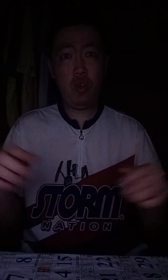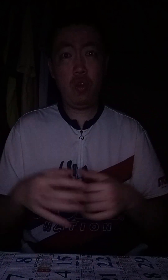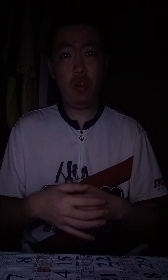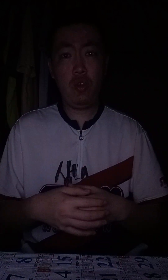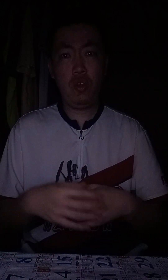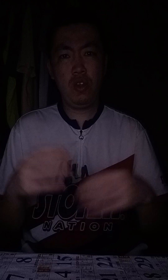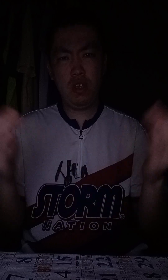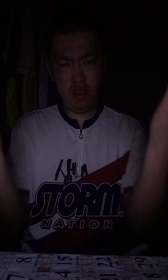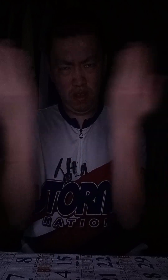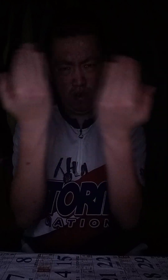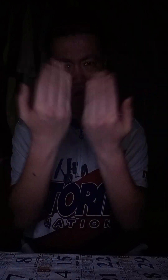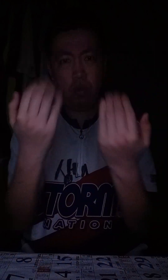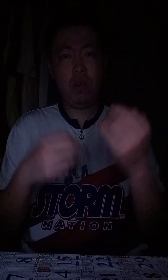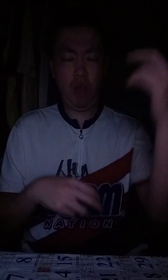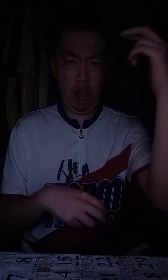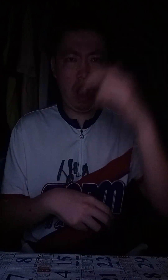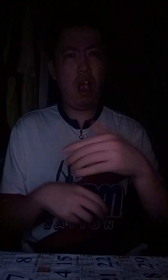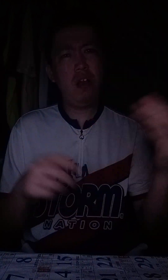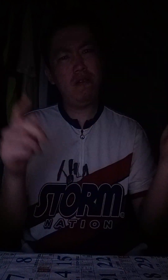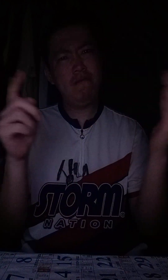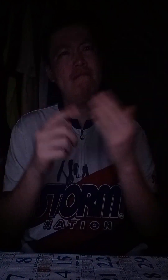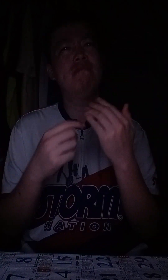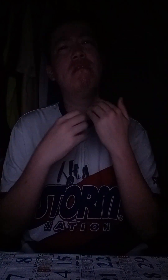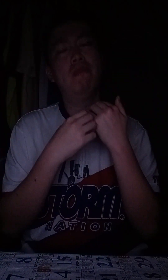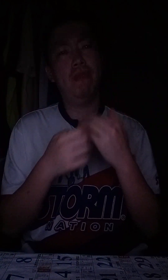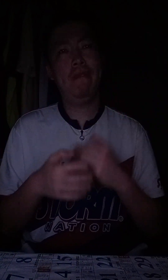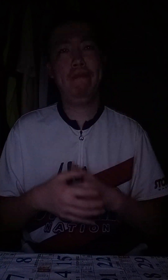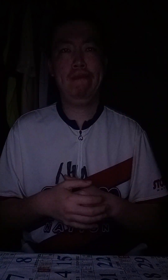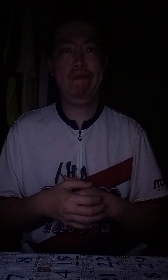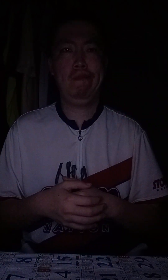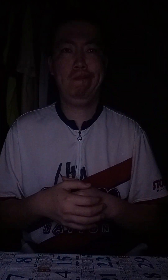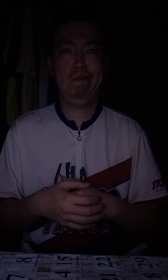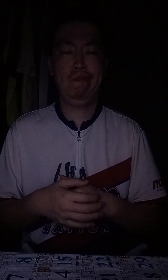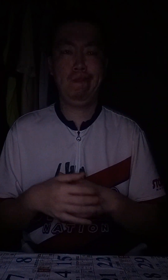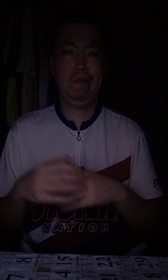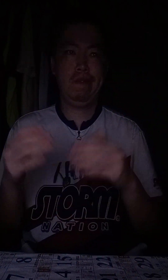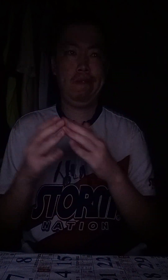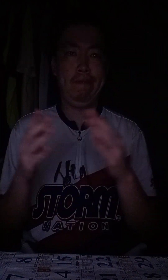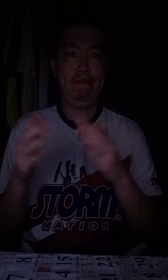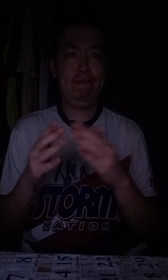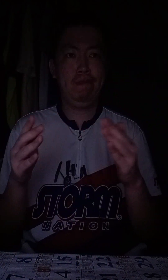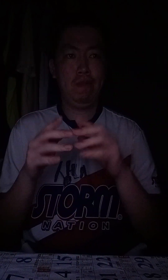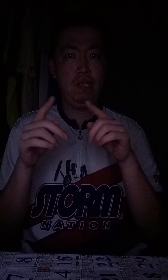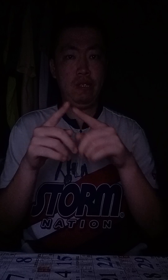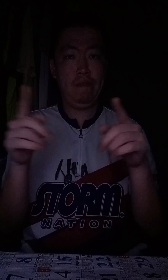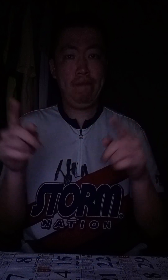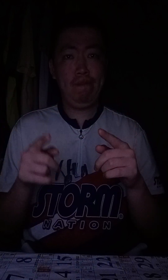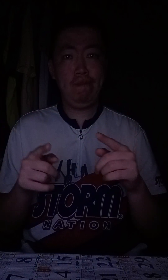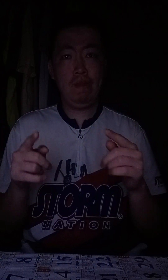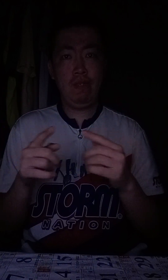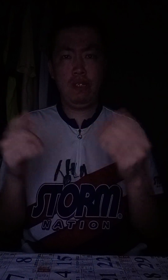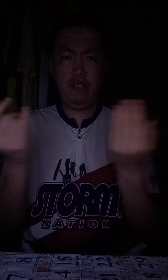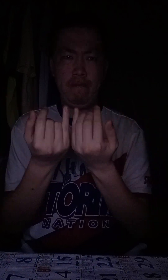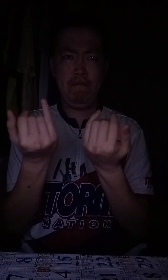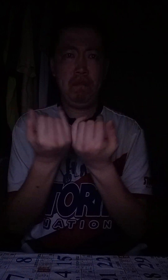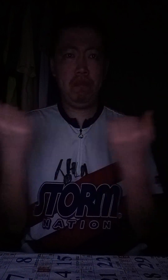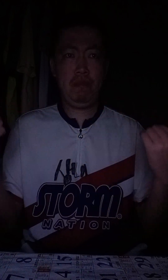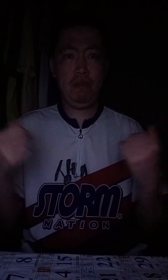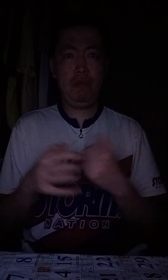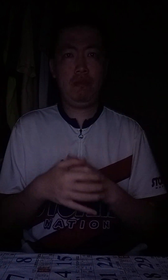출입문이 닫히면서 그만 몸이 끼어버렸습니다. 갑자기 전동차가 출발을 시도하자 어렵사리 몸을 빼냈지만